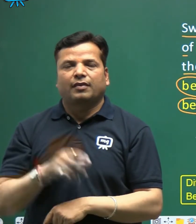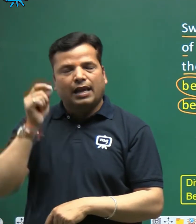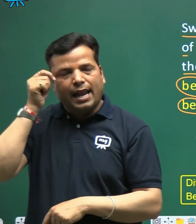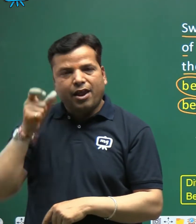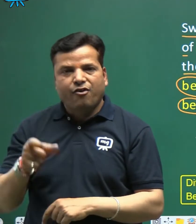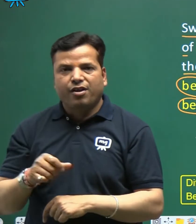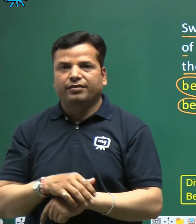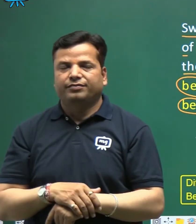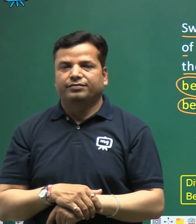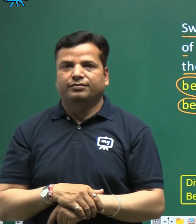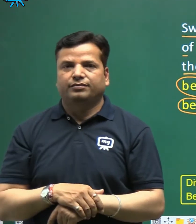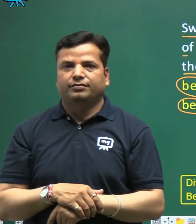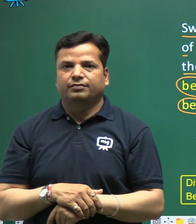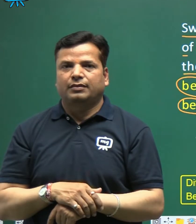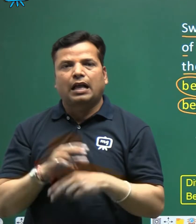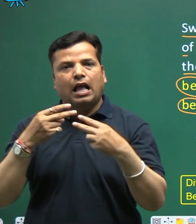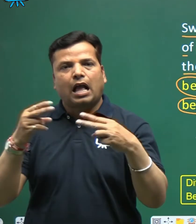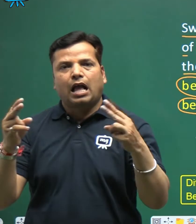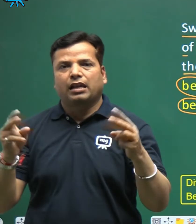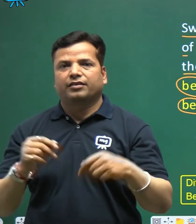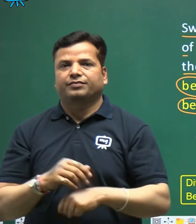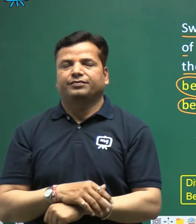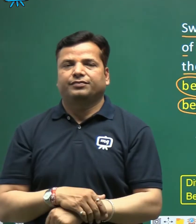different, अलग,